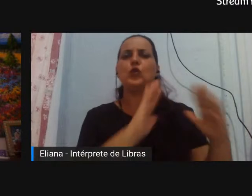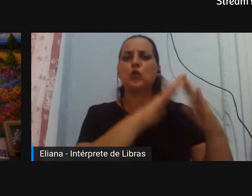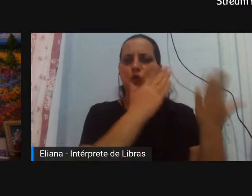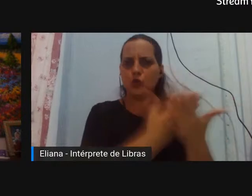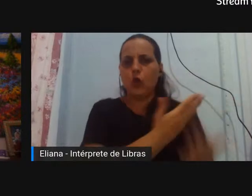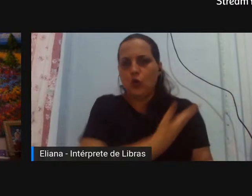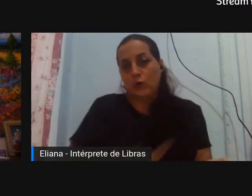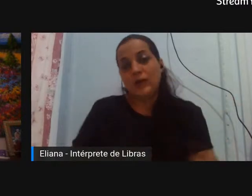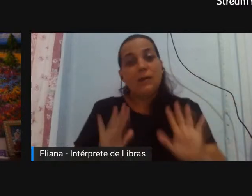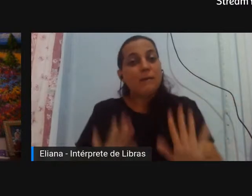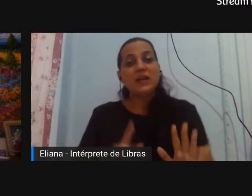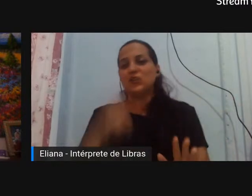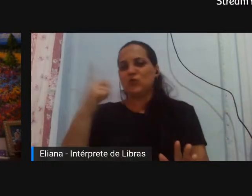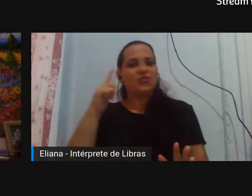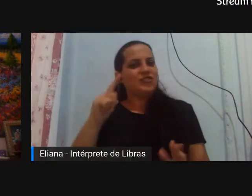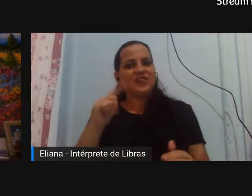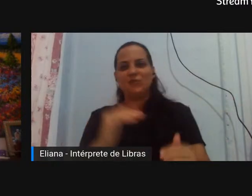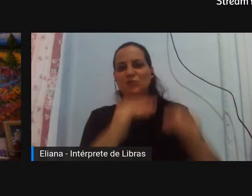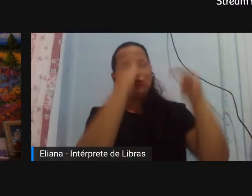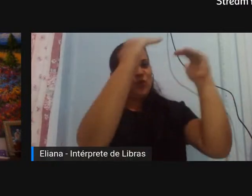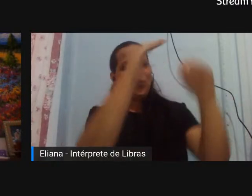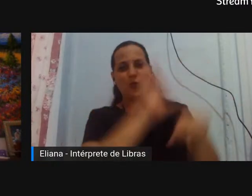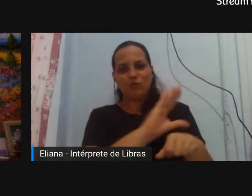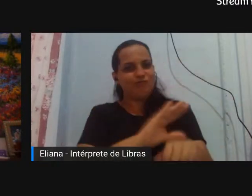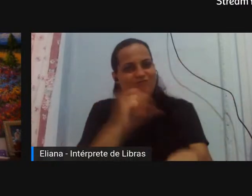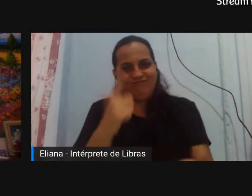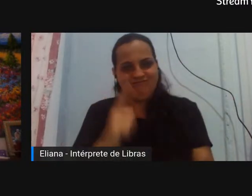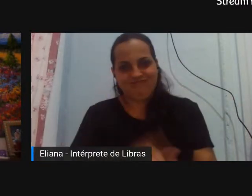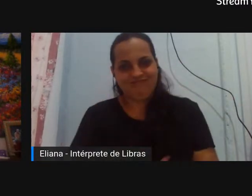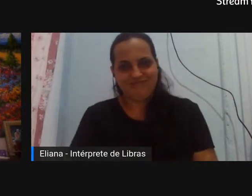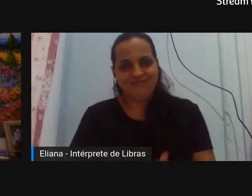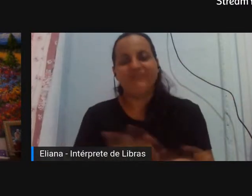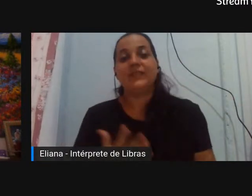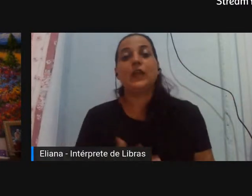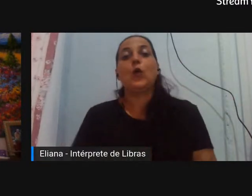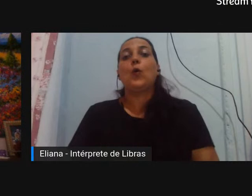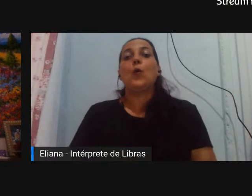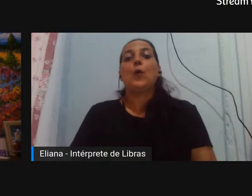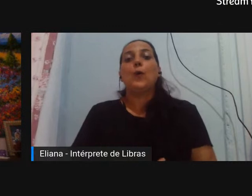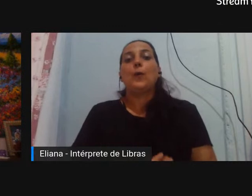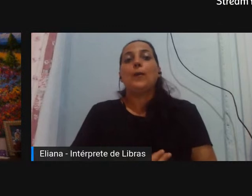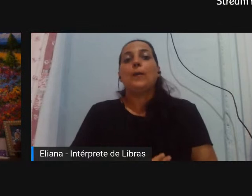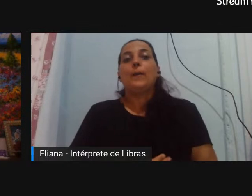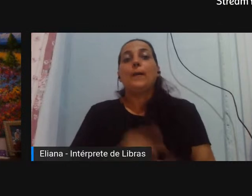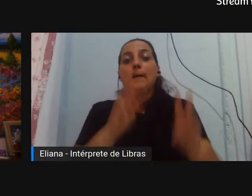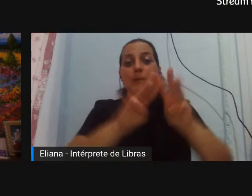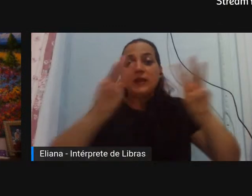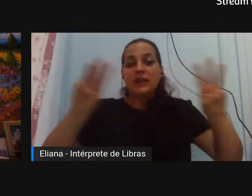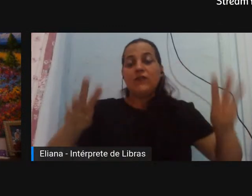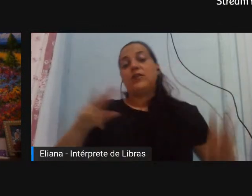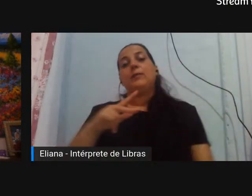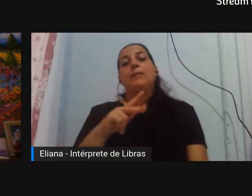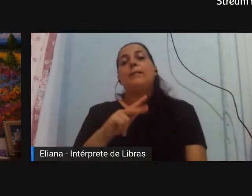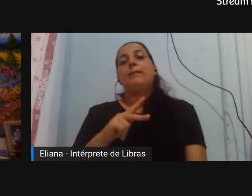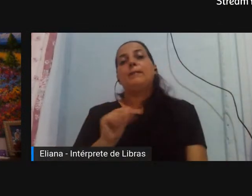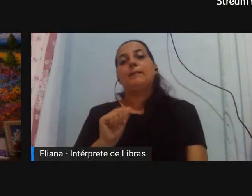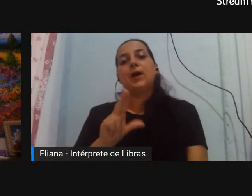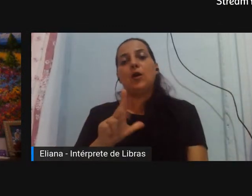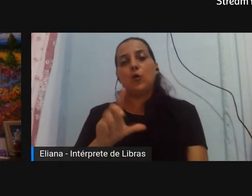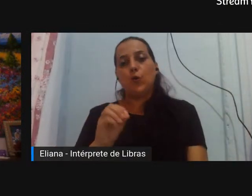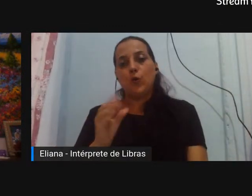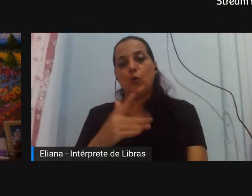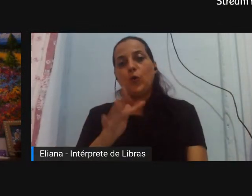terem ainda a graduação. A plataforma Paulo Freire abre a possibilidade de formação